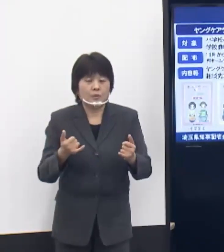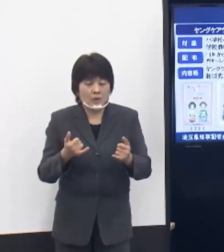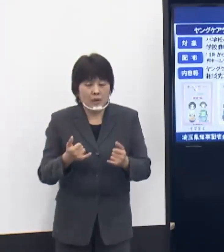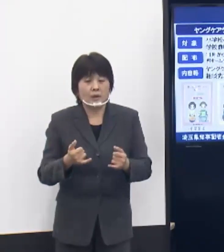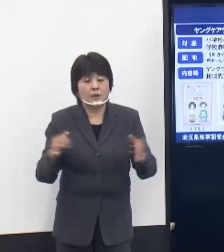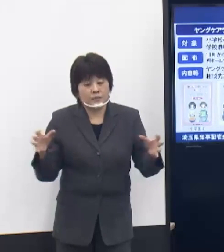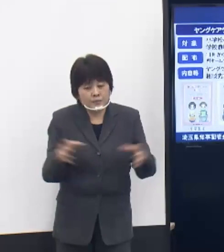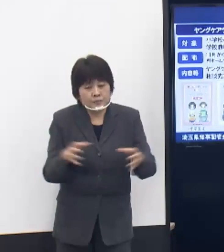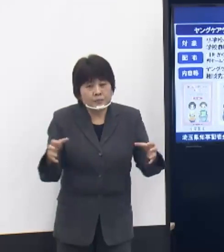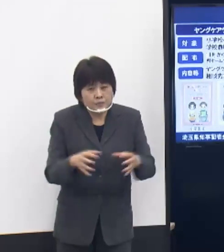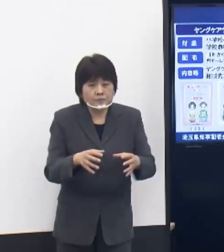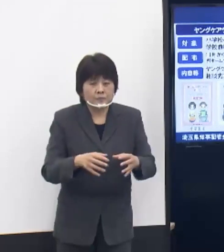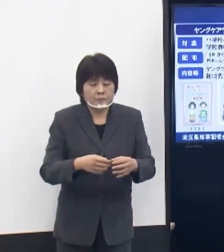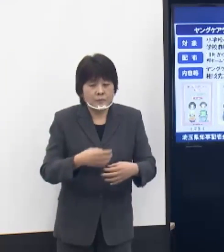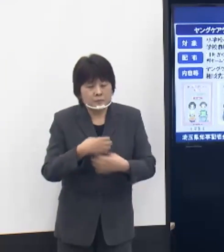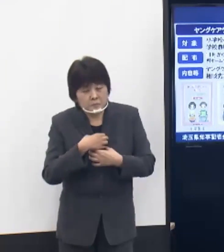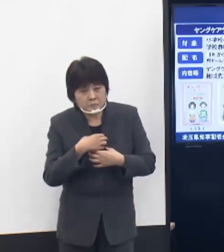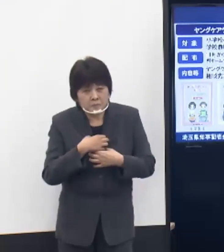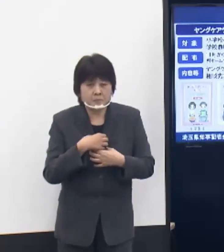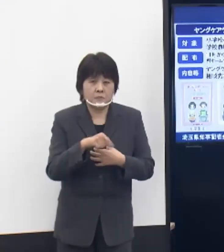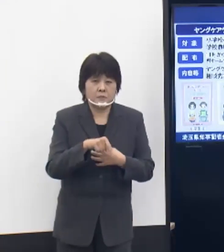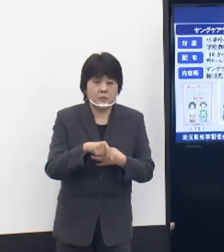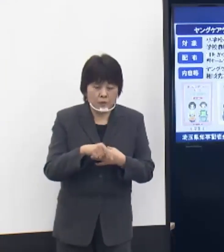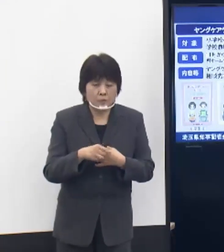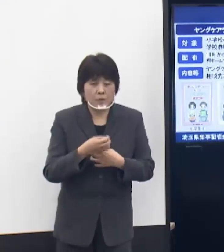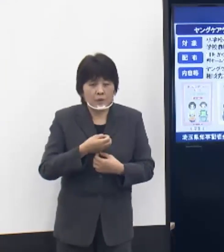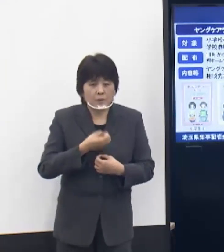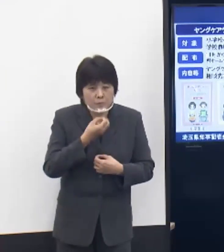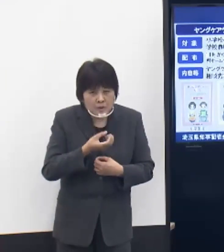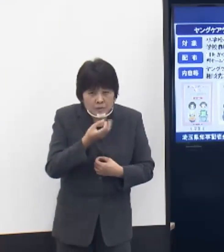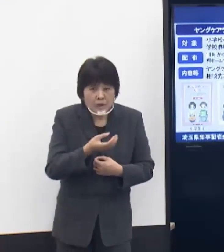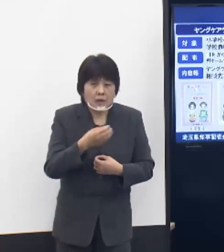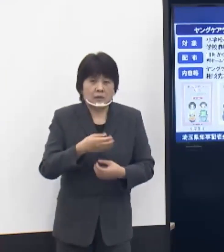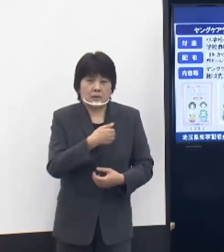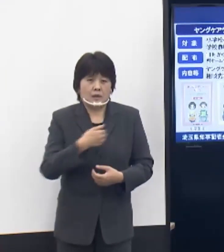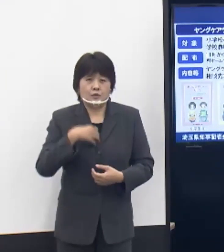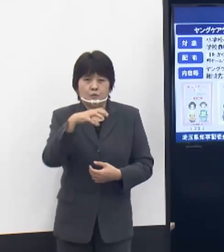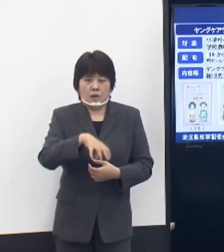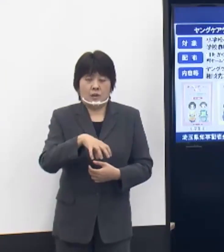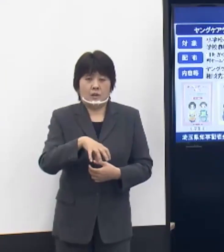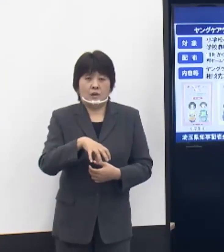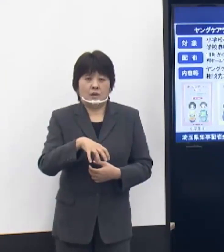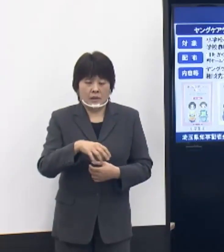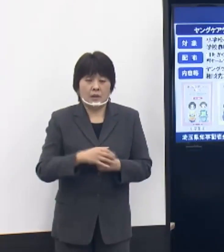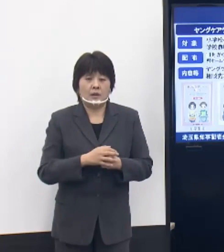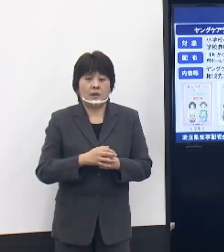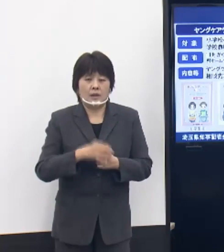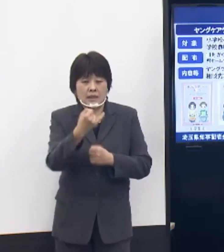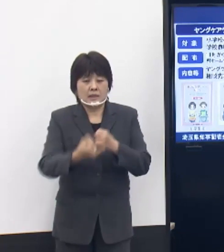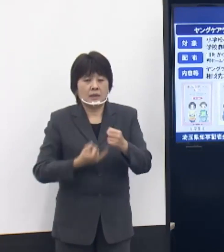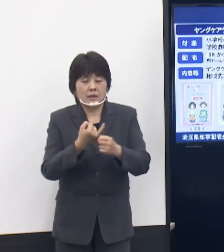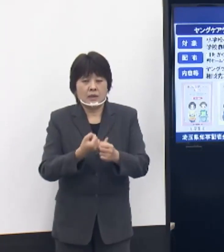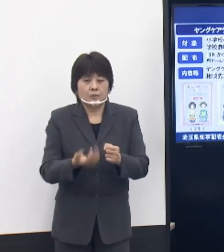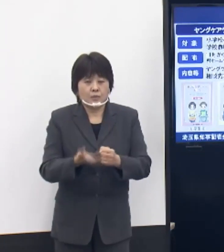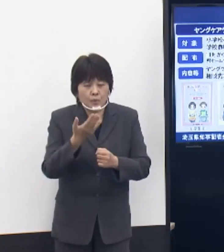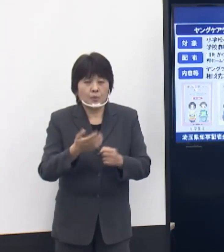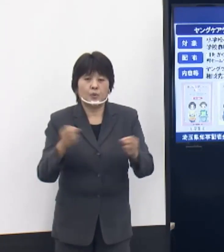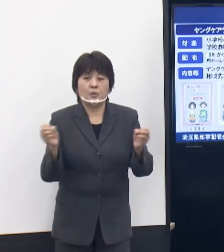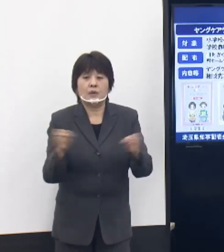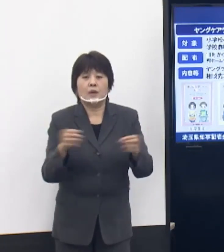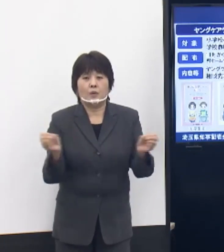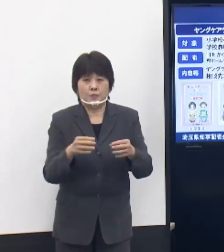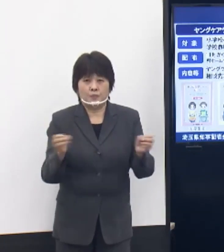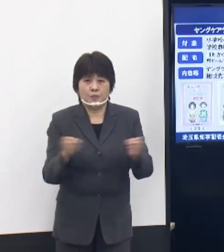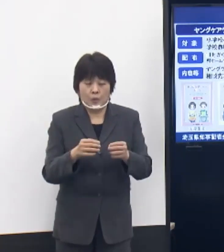みをあるいは不安を打ち明けられる場として、オンライン上のサロンを月1回のペース